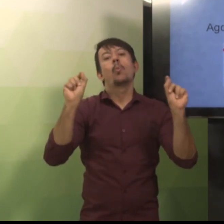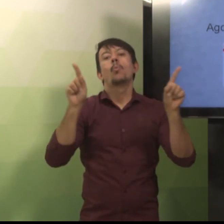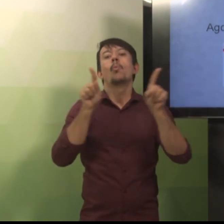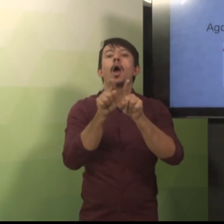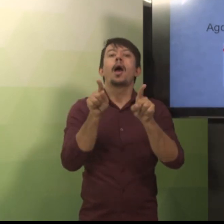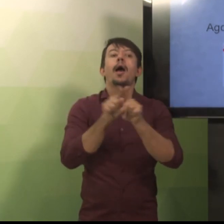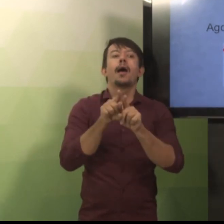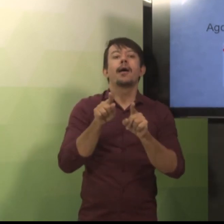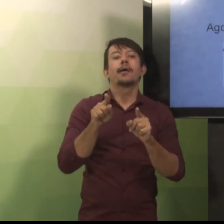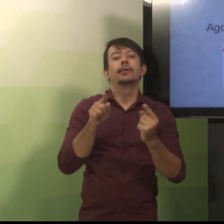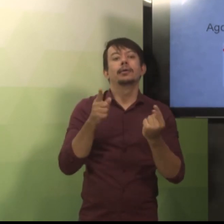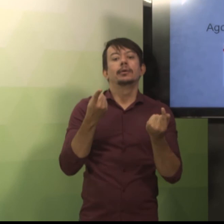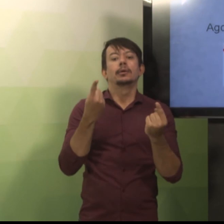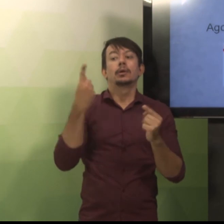É vocês quem farão.